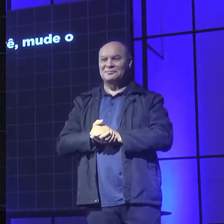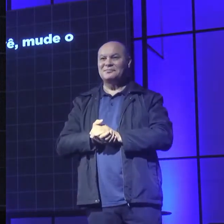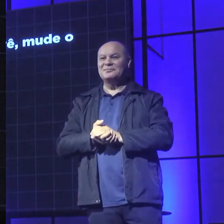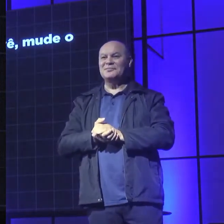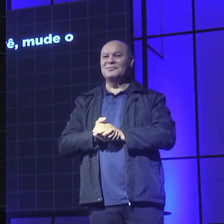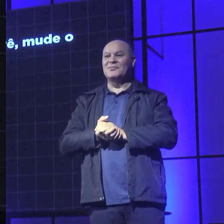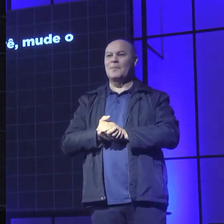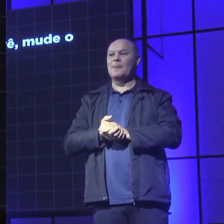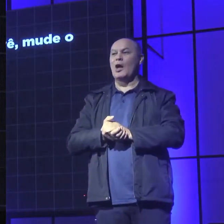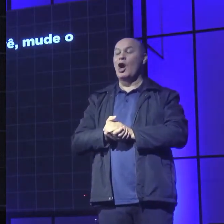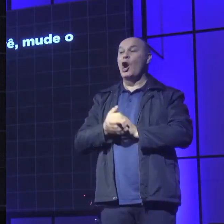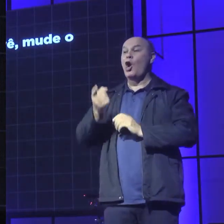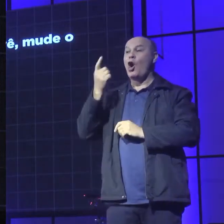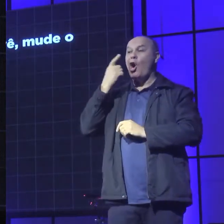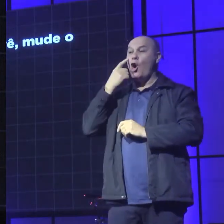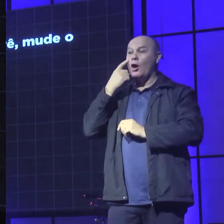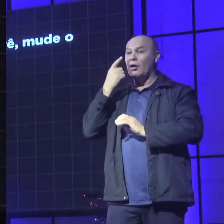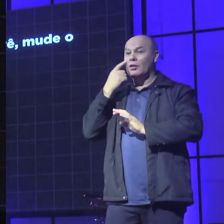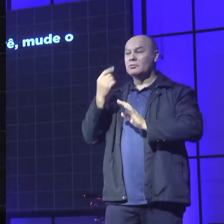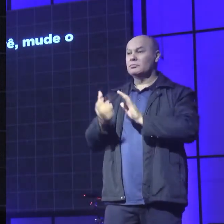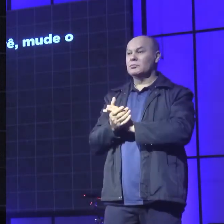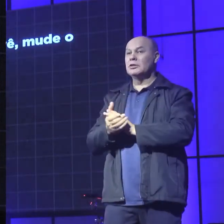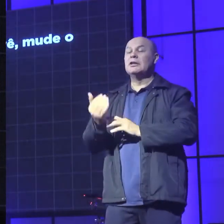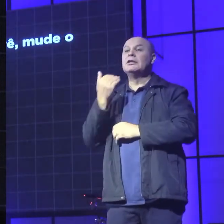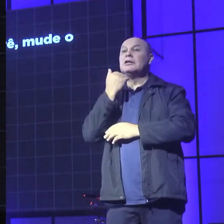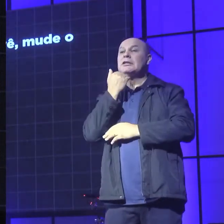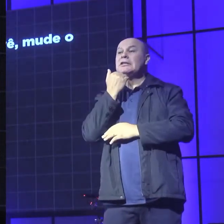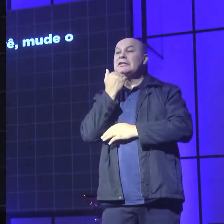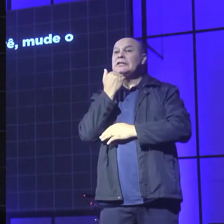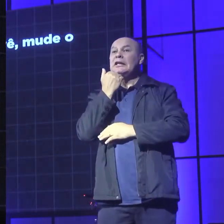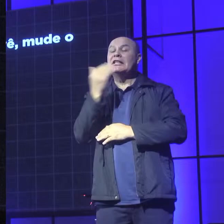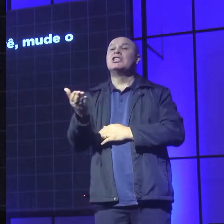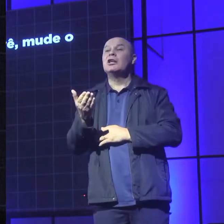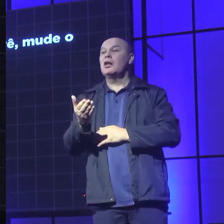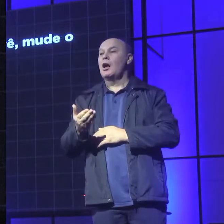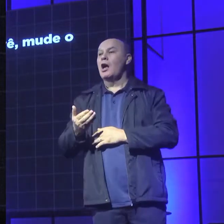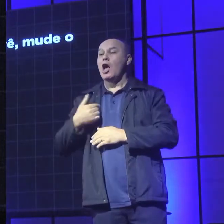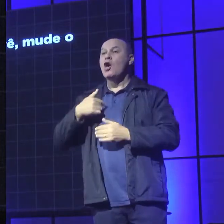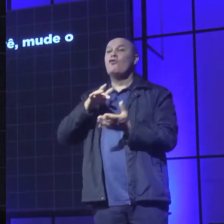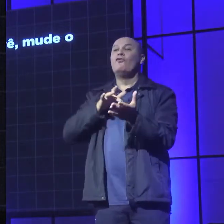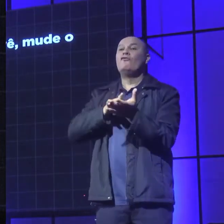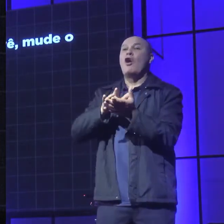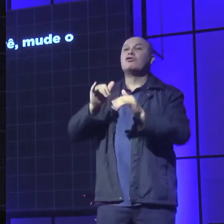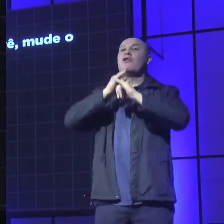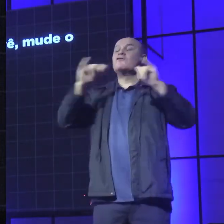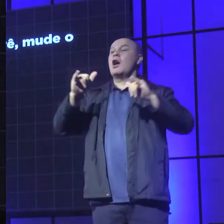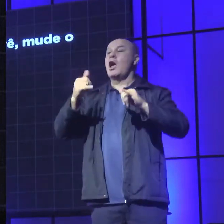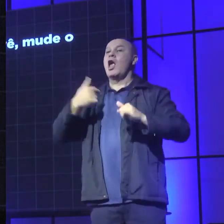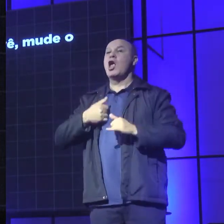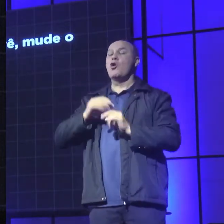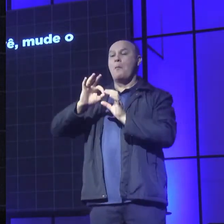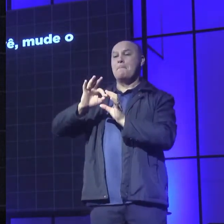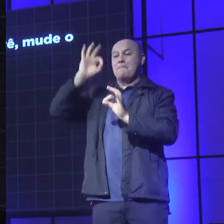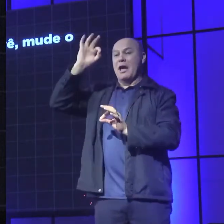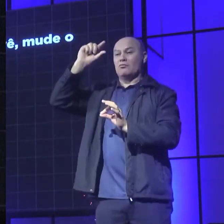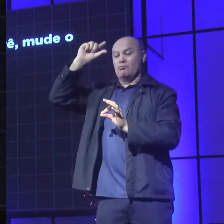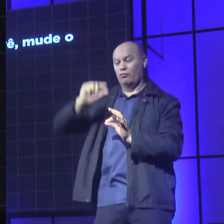Não adianta eu dizer, eu não tenho 2,7, eu tenho 1,85. Ah, eu